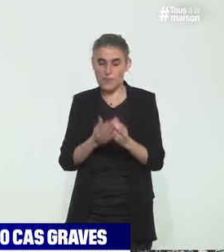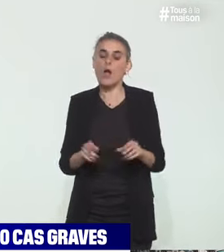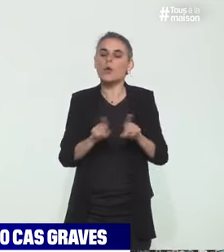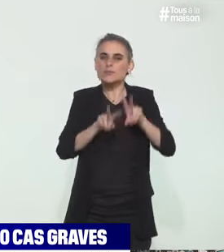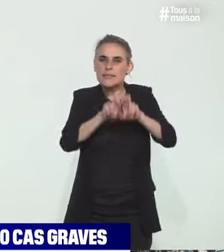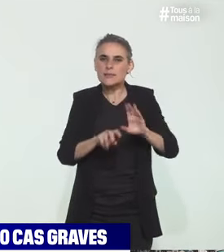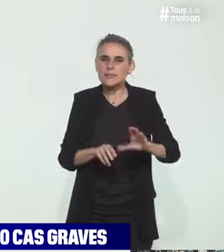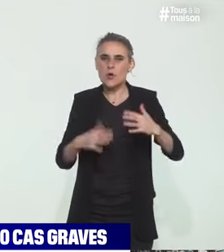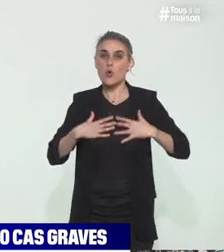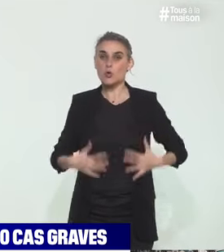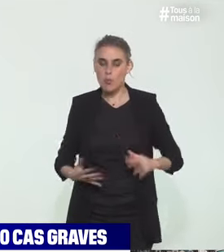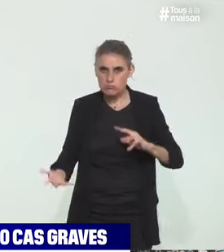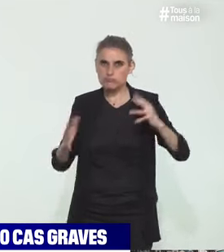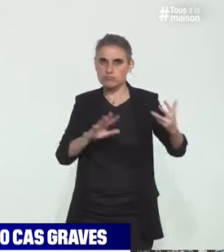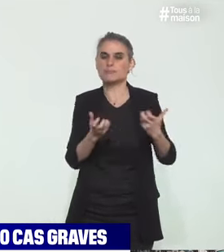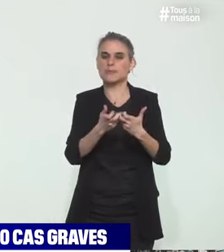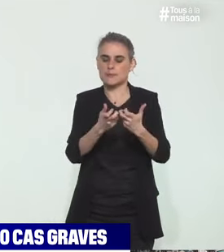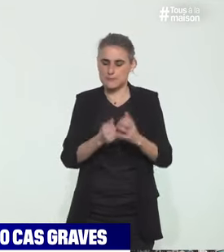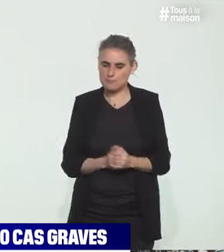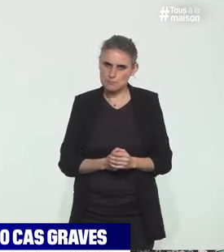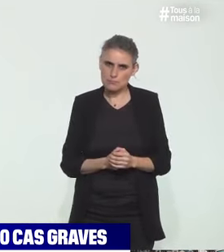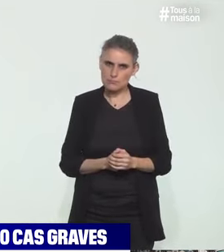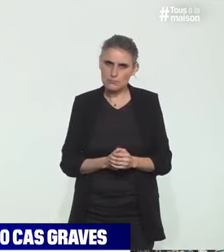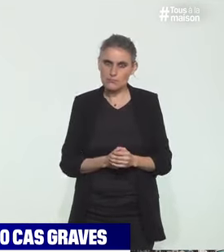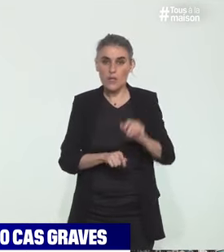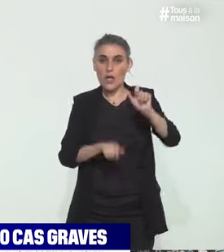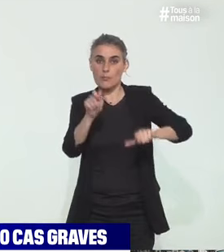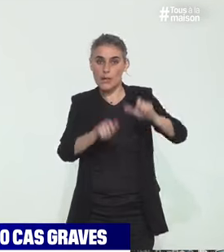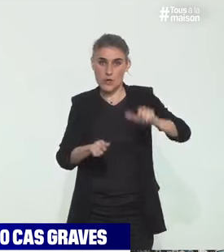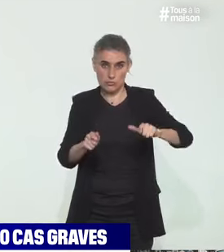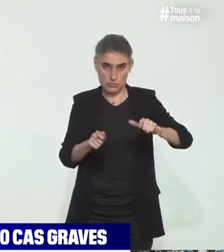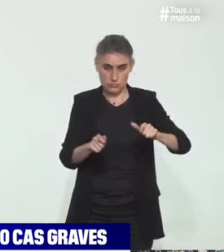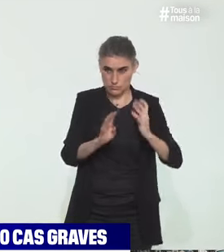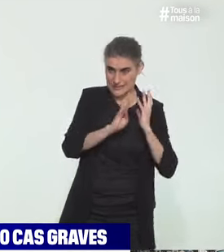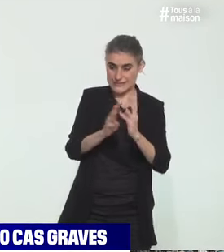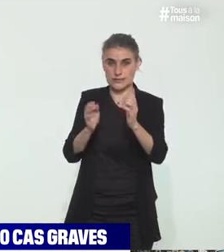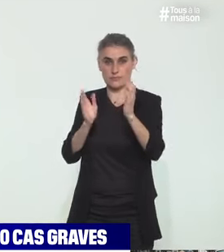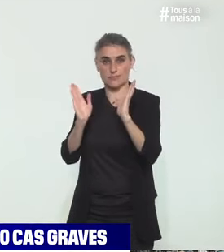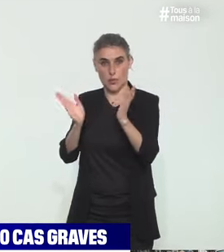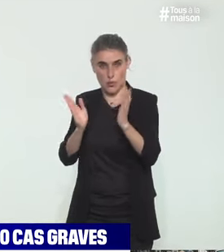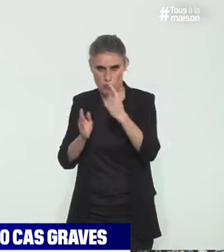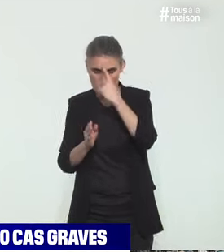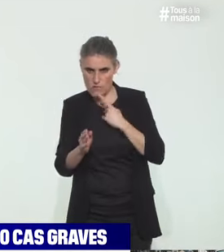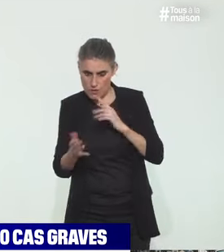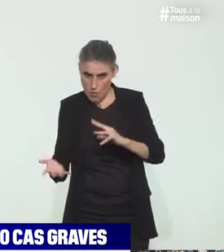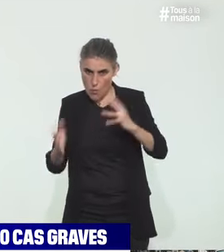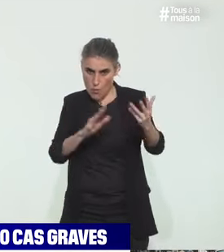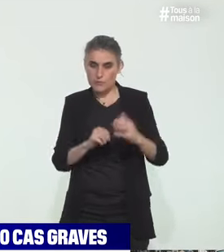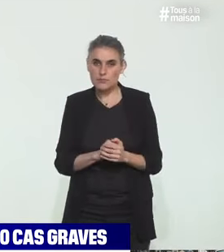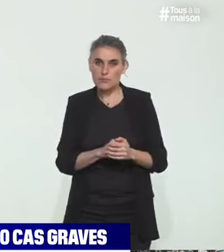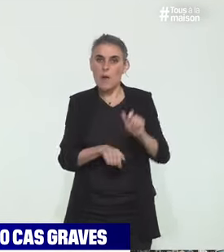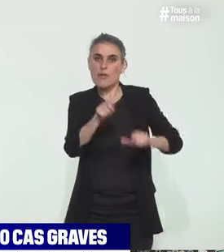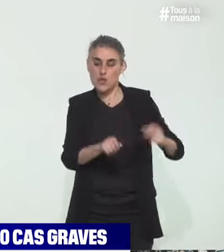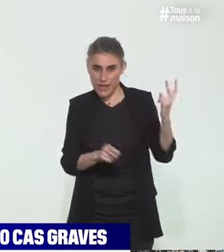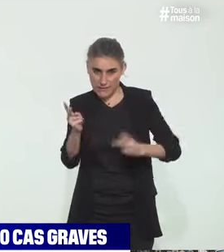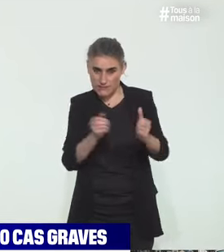Je vous donne deux exemples. Le profil des personnes qui sont hospitalisées est en train d'évoluer. Le profil des personnes qui arrivent en réanimation est en train